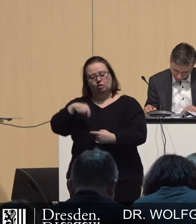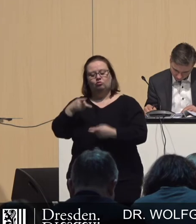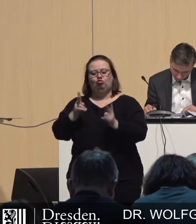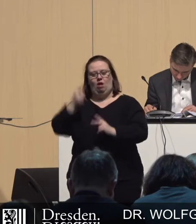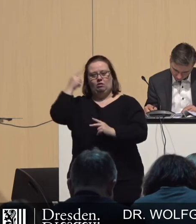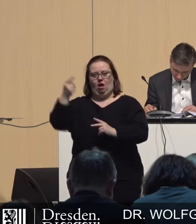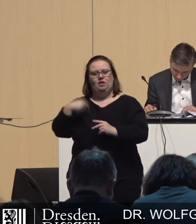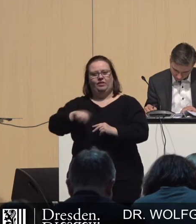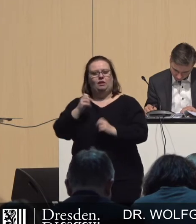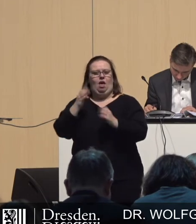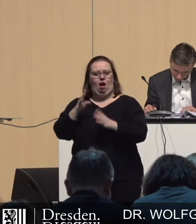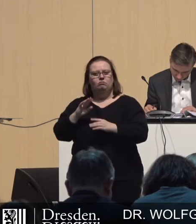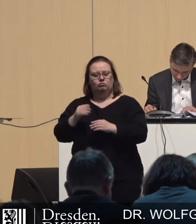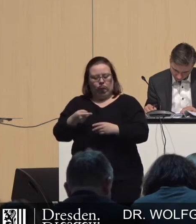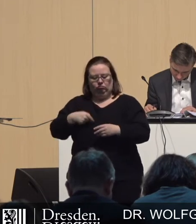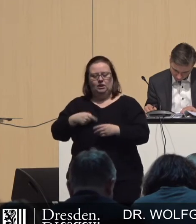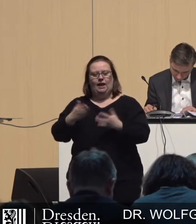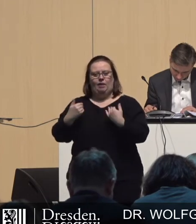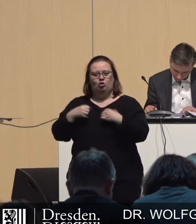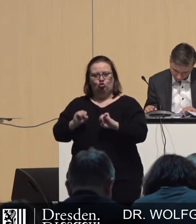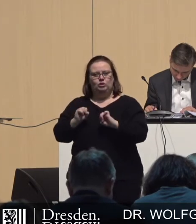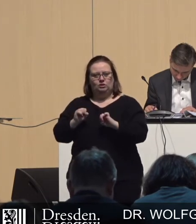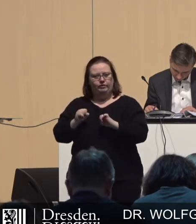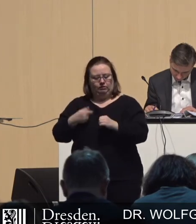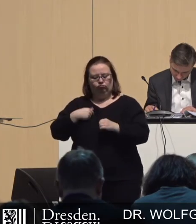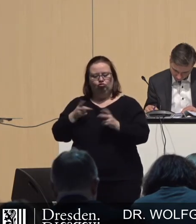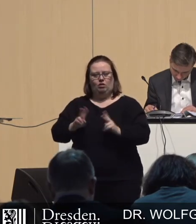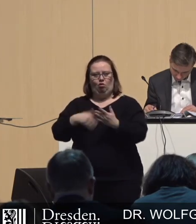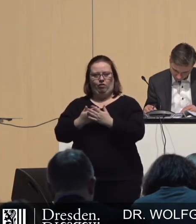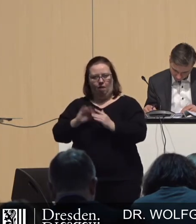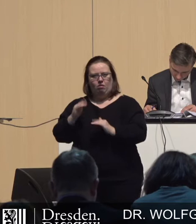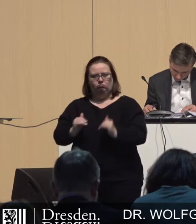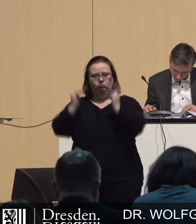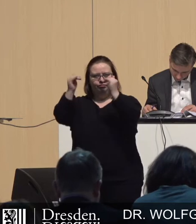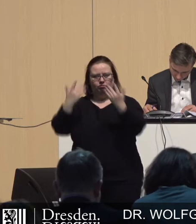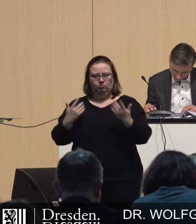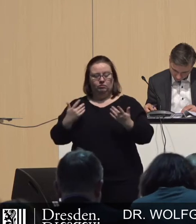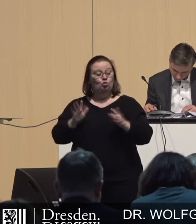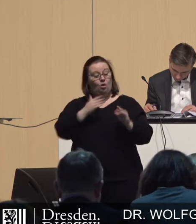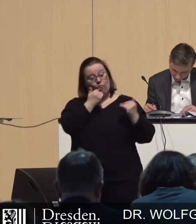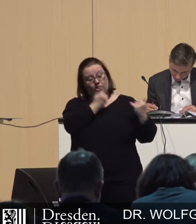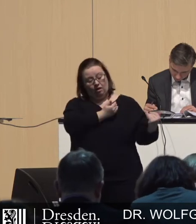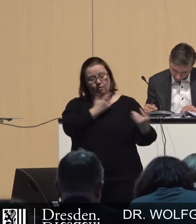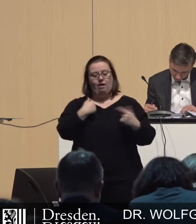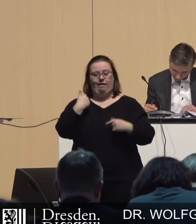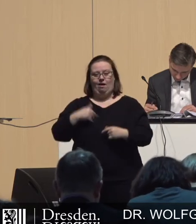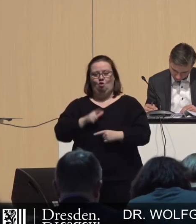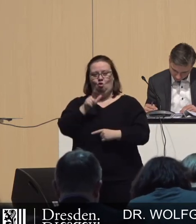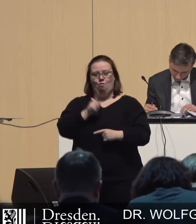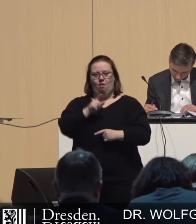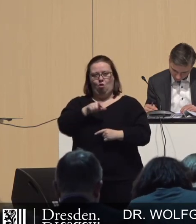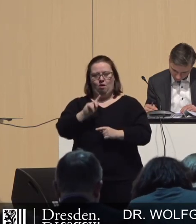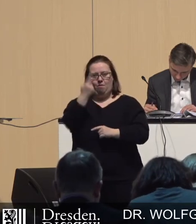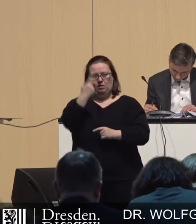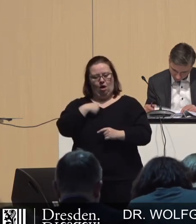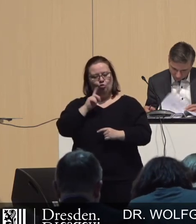dieser Stadtrat den Klimaschutz zur städtischen Aufgabe von höchster Priorität erklärt hat. Und ich bin Ihnen ausdrücklich dankbar dafür, Herr Oberbürgermeister, dass